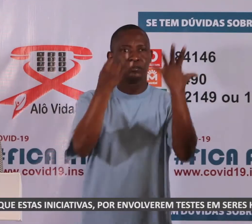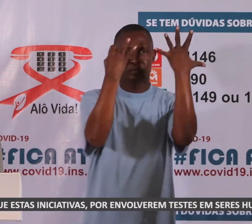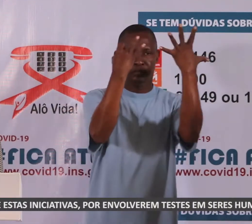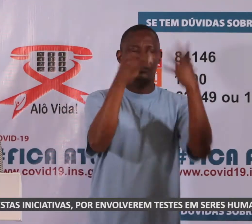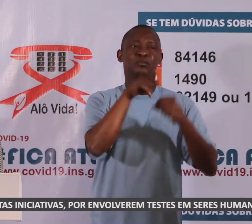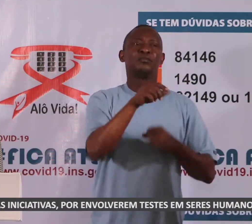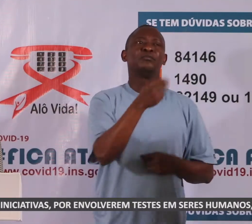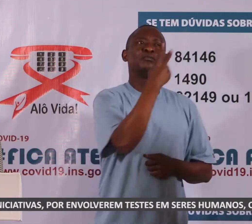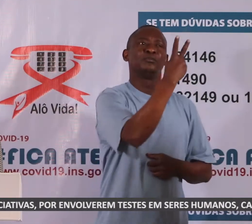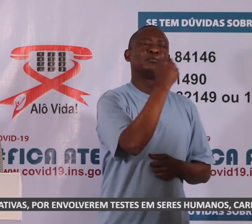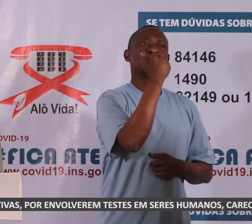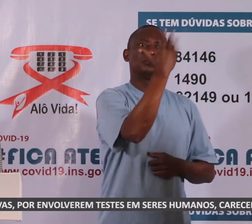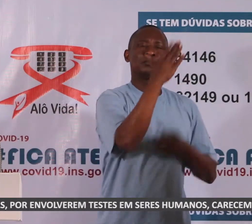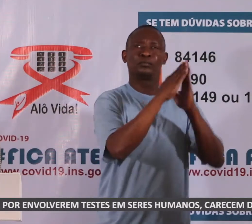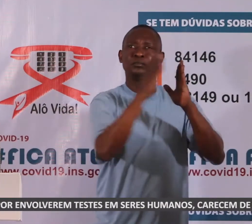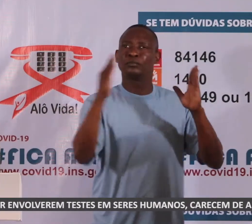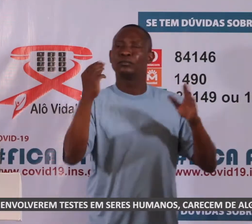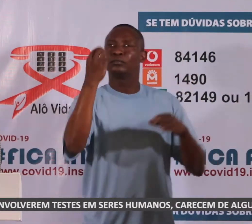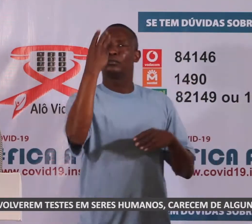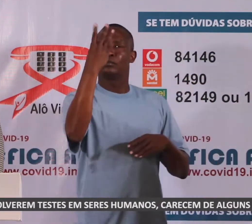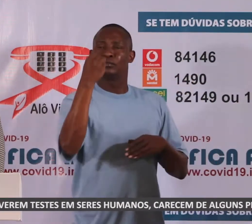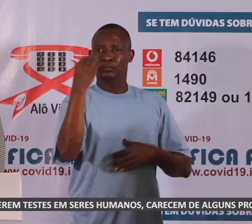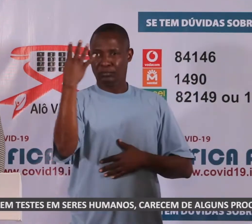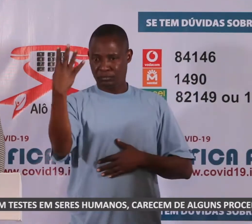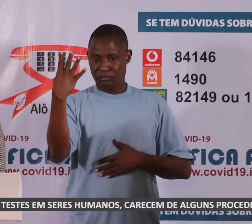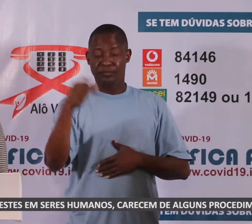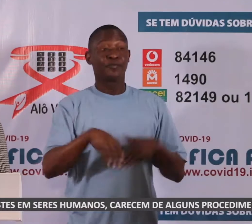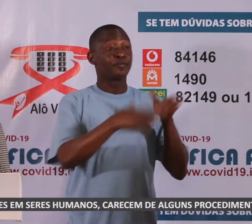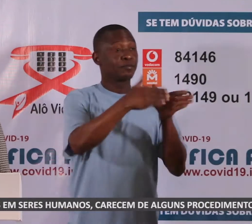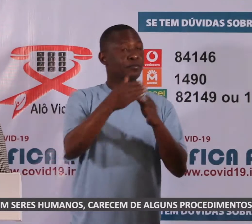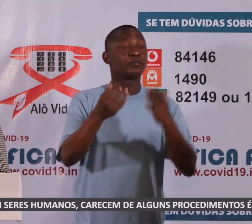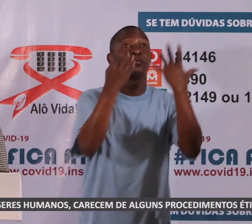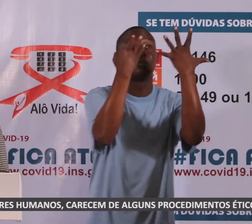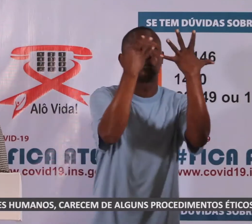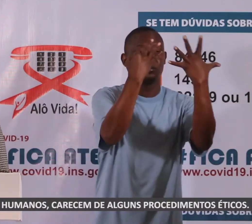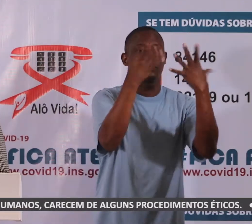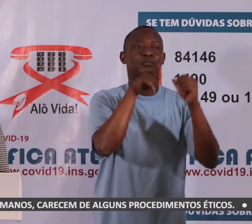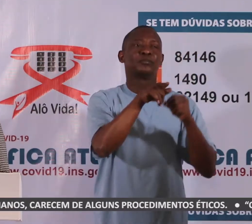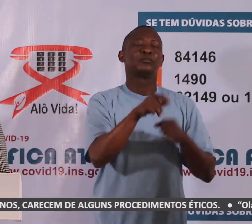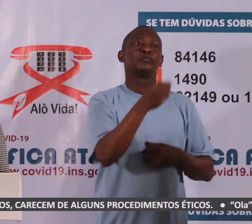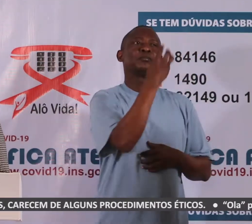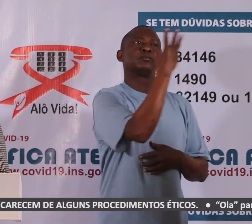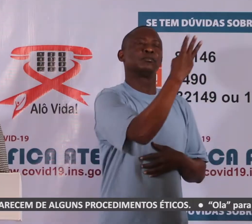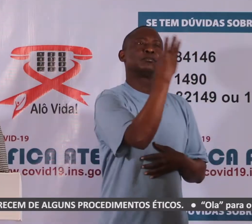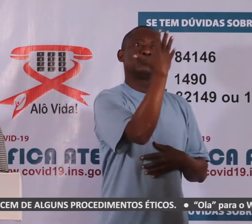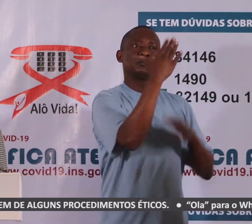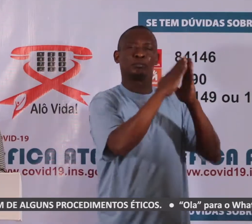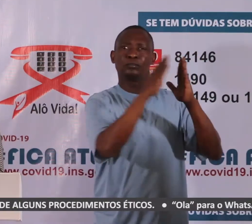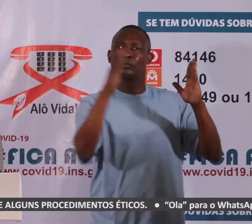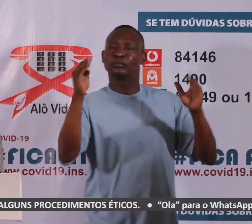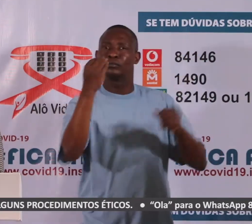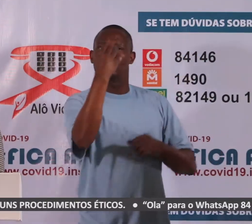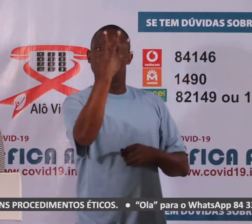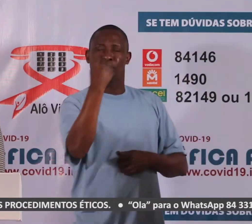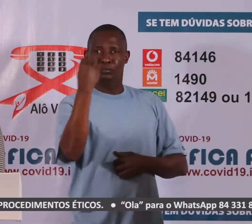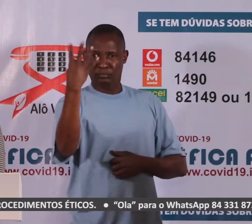anos, 8 casos estão na faixa etária dos 35 aos 44 anos de idade, 3 casos estão na faixa